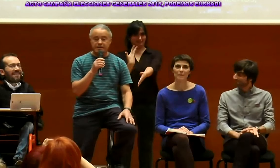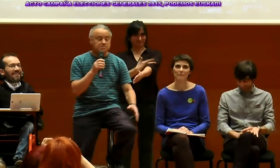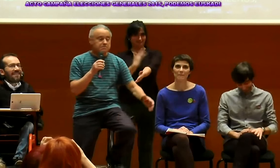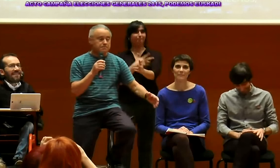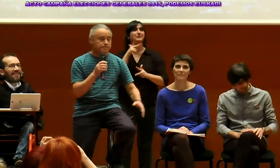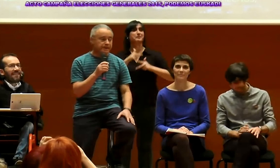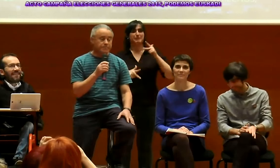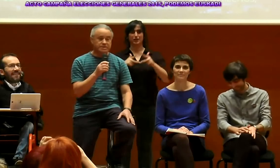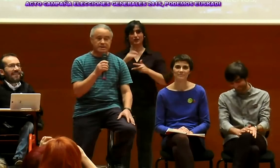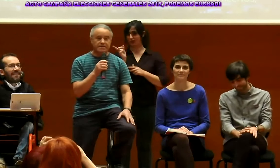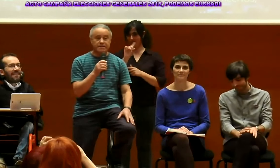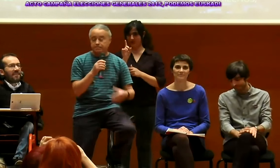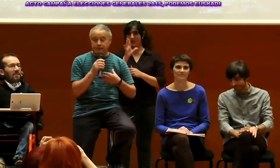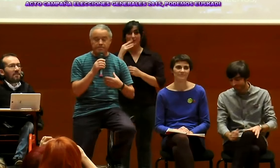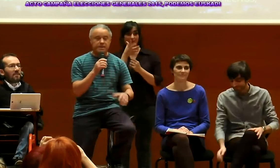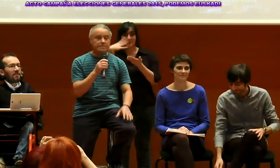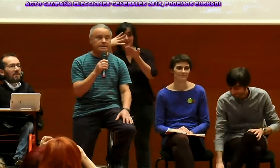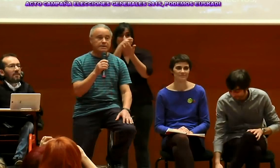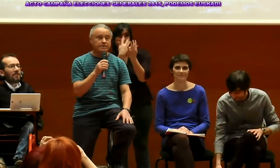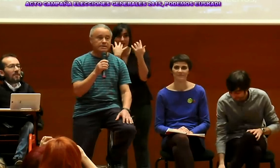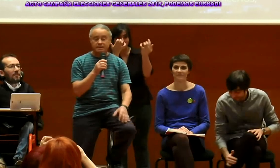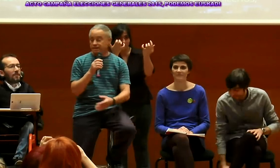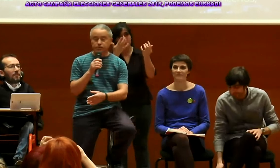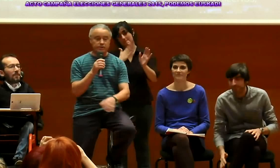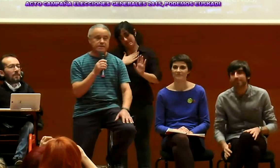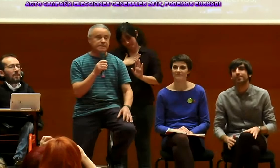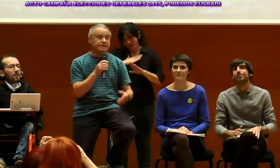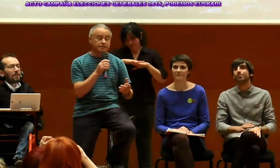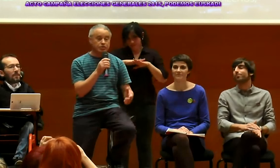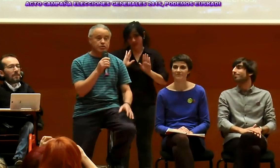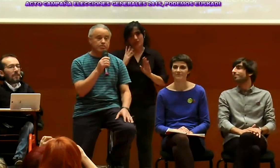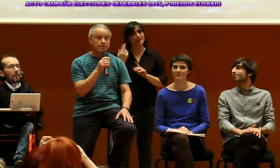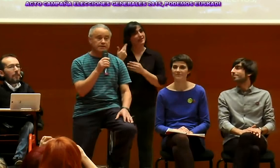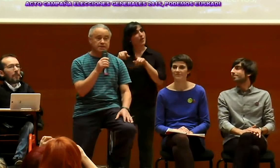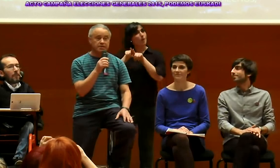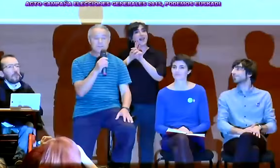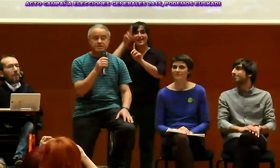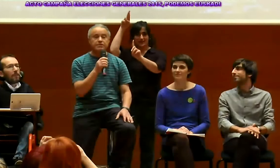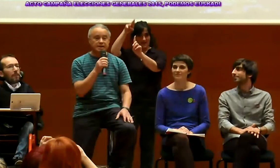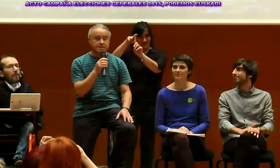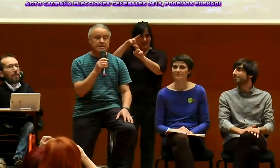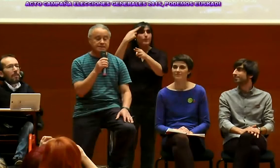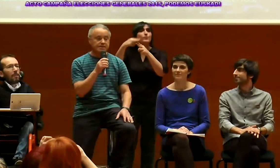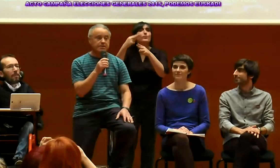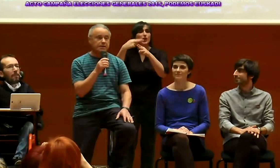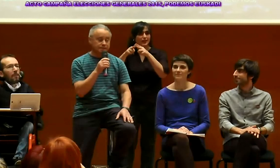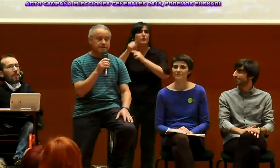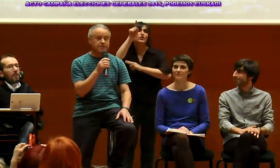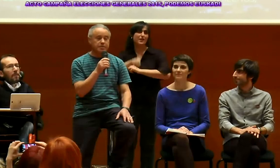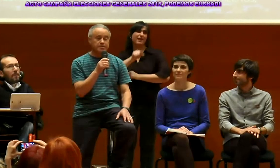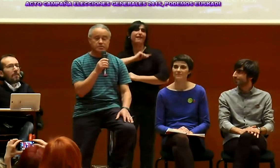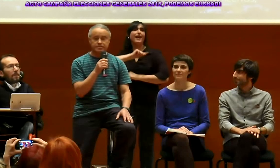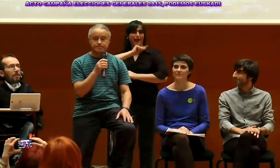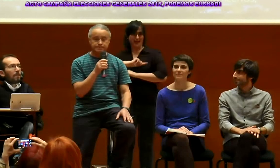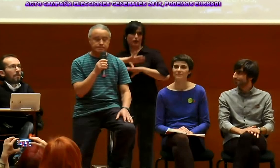porque para mucha gente, para mí al menos, es un referente no solo político, sino también ético dentro